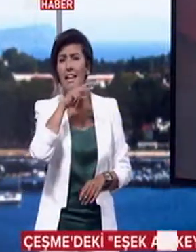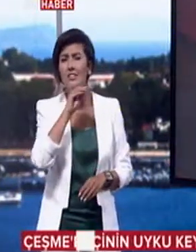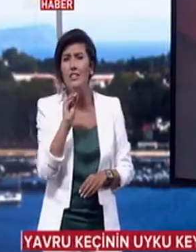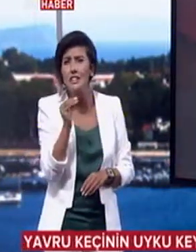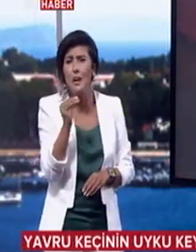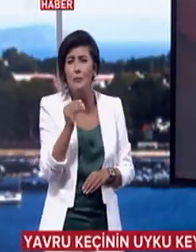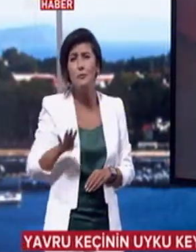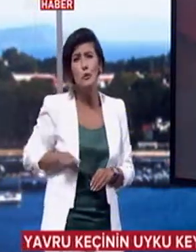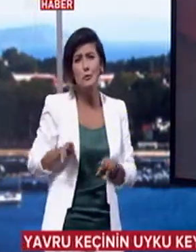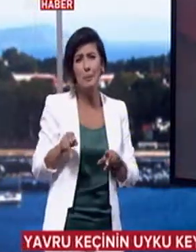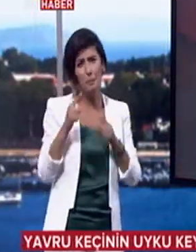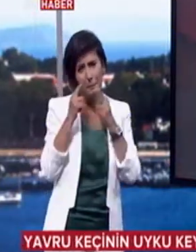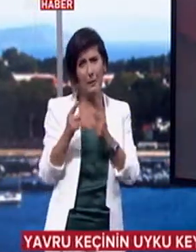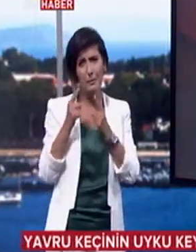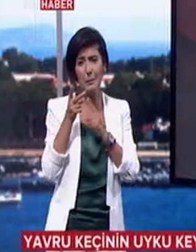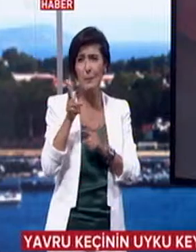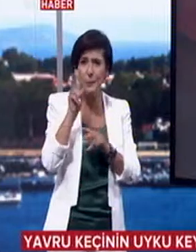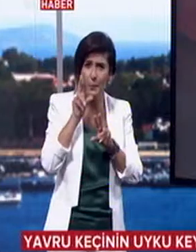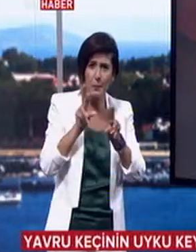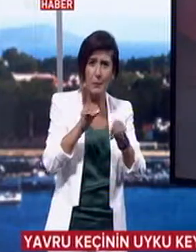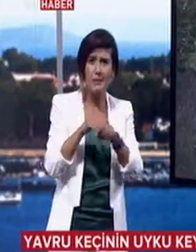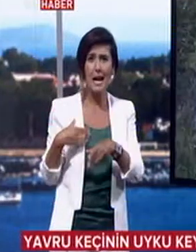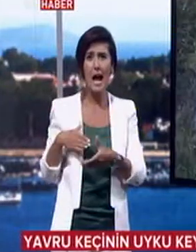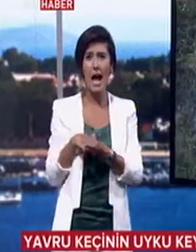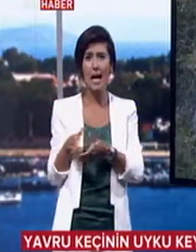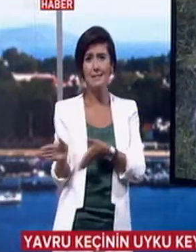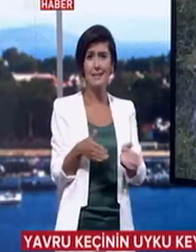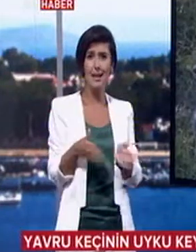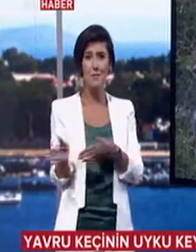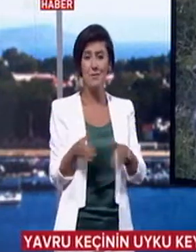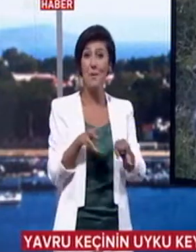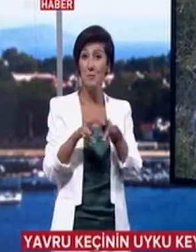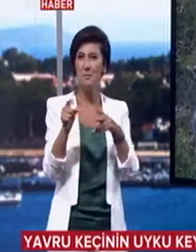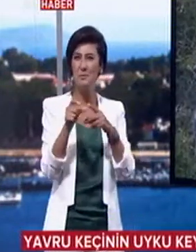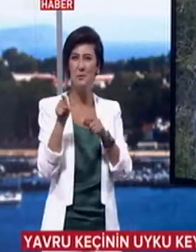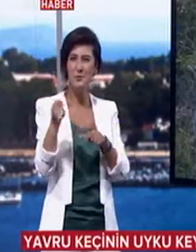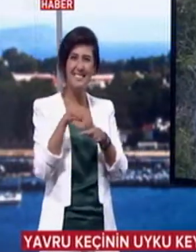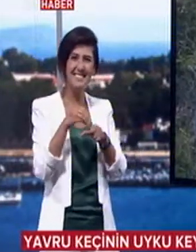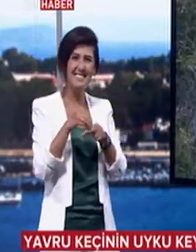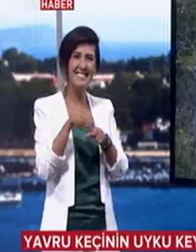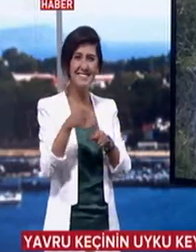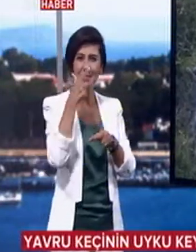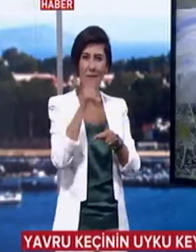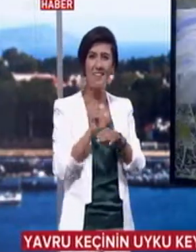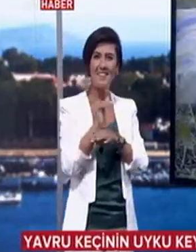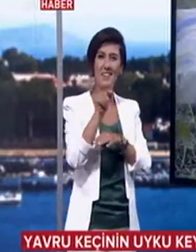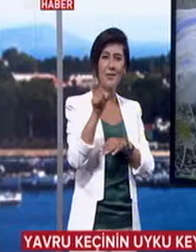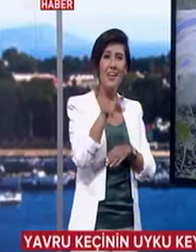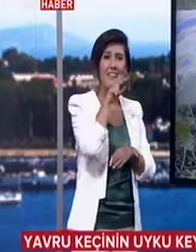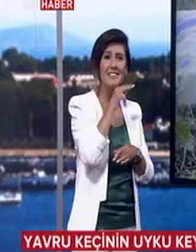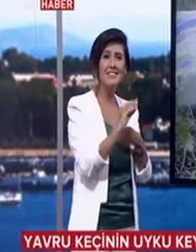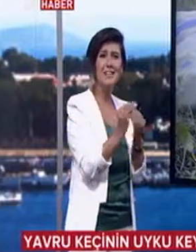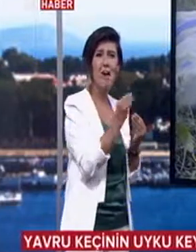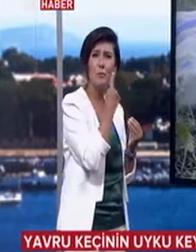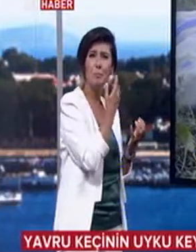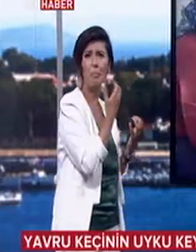Keçi yavrusuna çocuğu gibi bakıyor, uyuması için ayağında sallıyor. Muş'un Sütlüce köyünde yaşayan Nezahat Kaymakçı, keçi yavrusuna